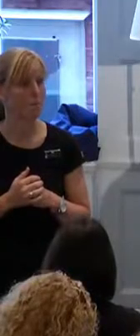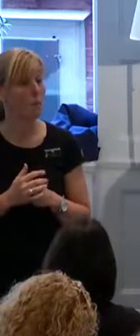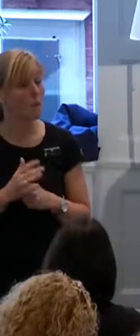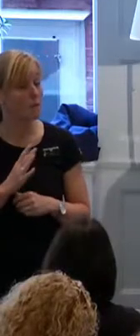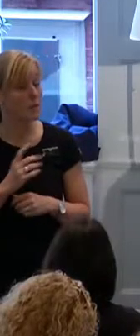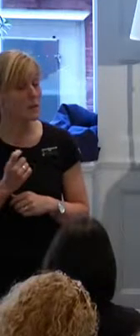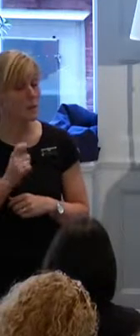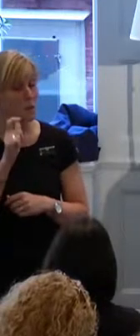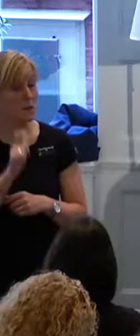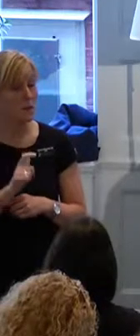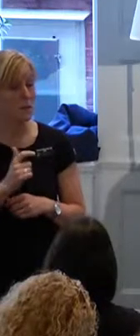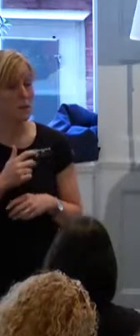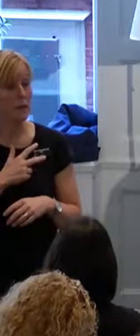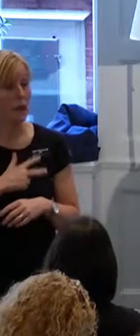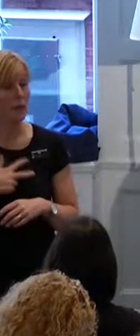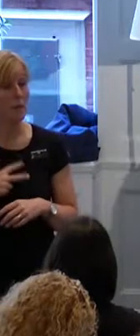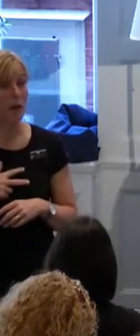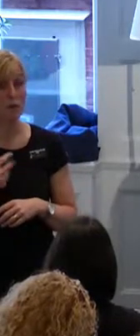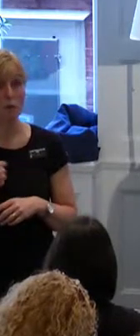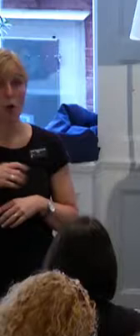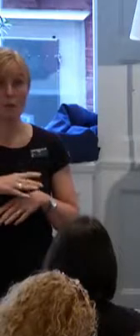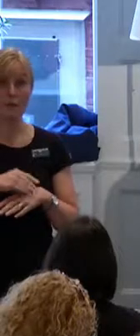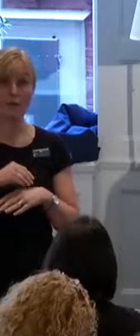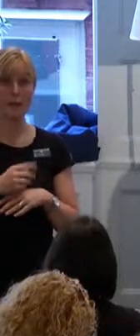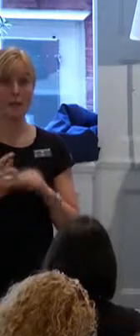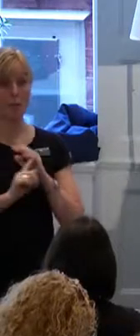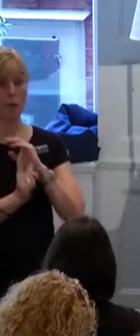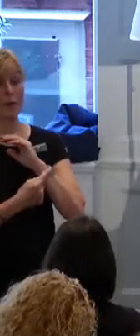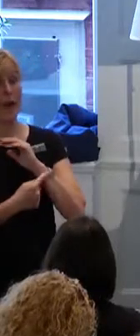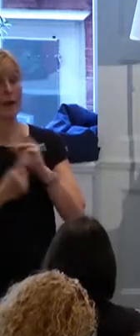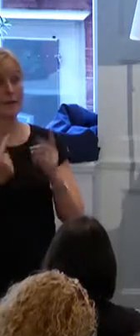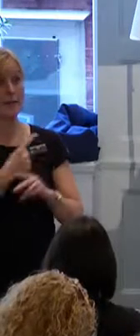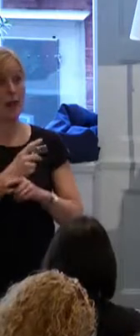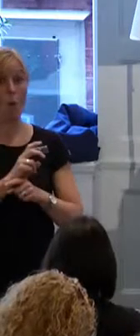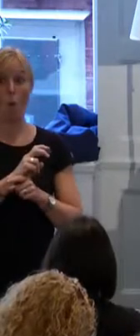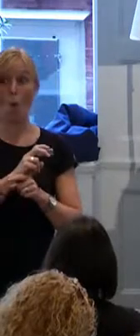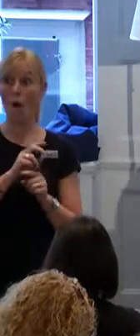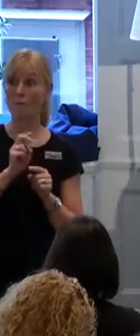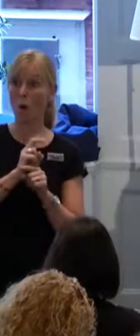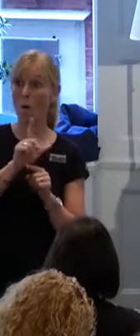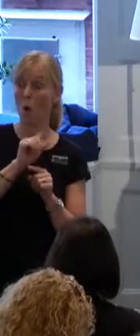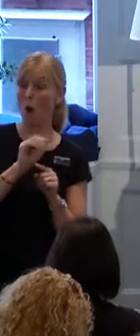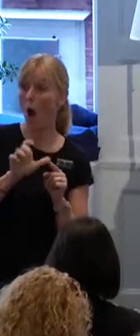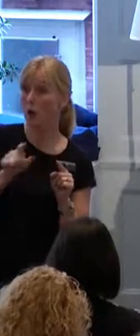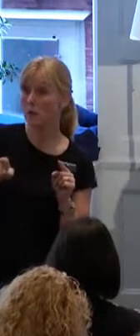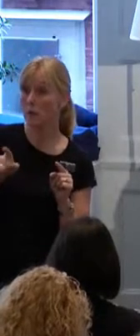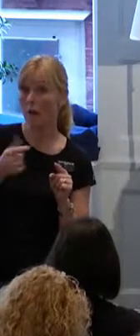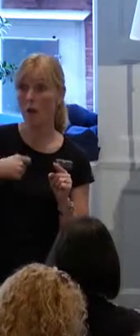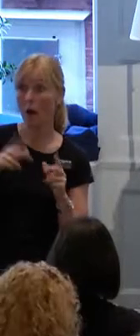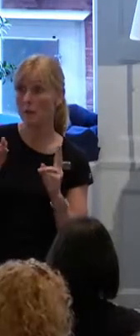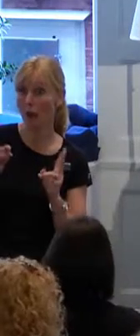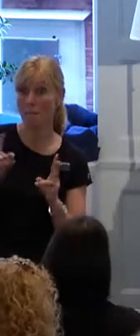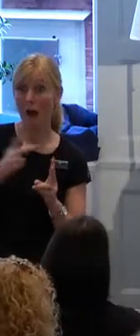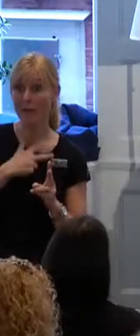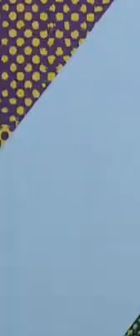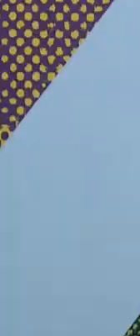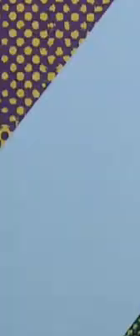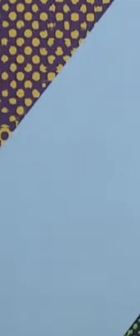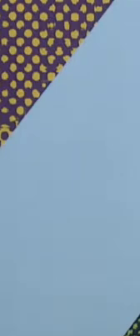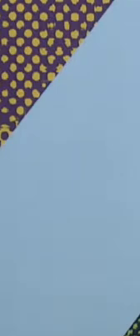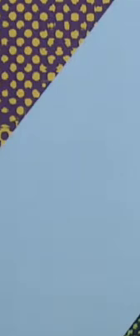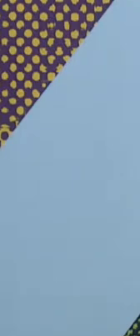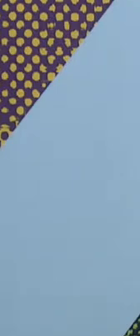Finns det någon i Danmark som vill prata om att ha någon svensk modell? Vi tittar på LAS. Det borde vi ha i Danmark. Nej, jag har inte hört det i